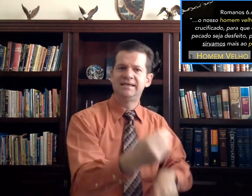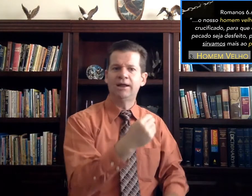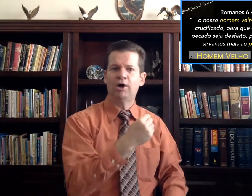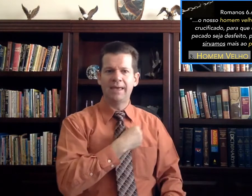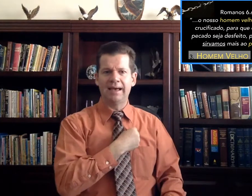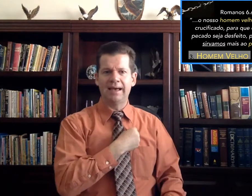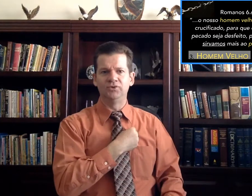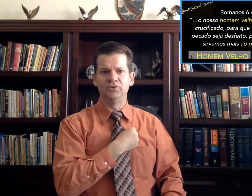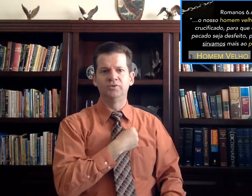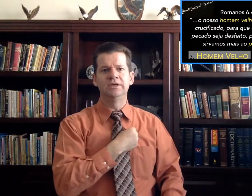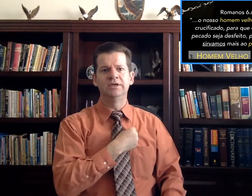ao pecado.